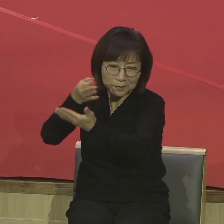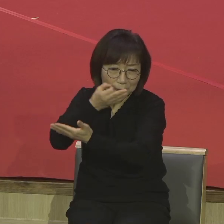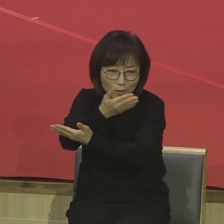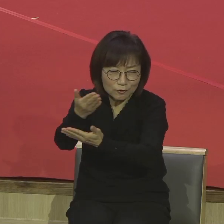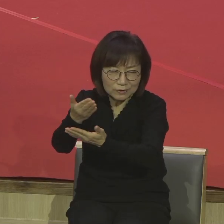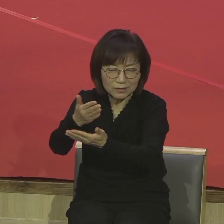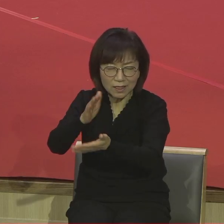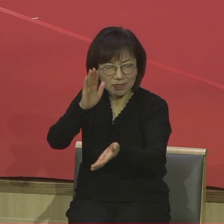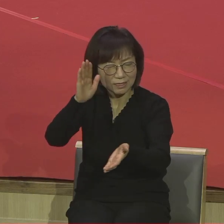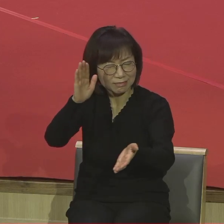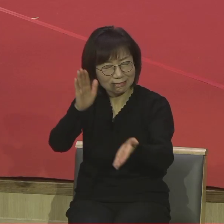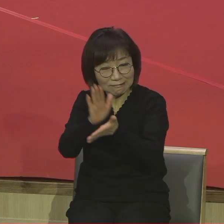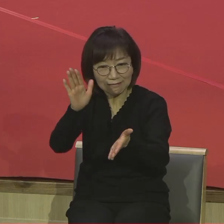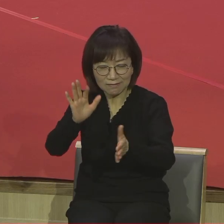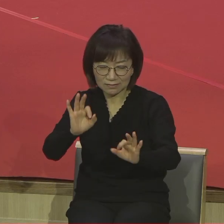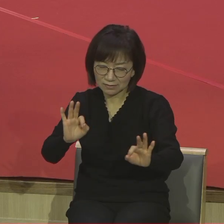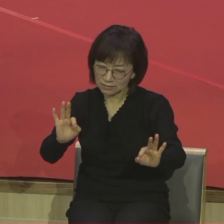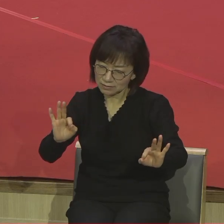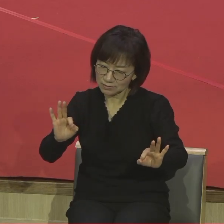놀라운 사랑을